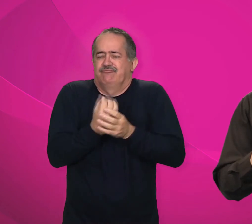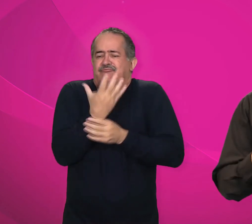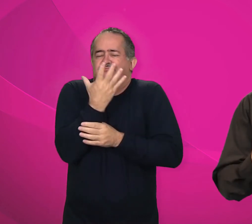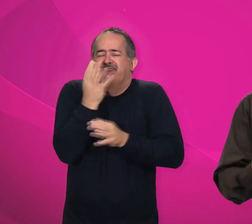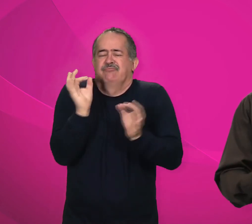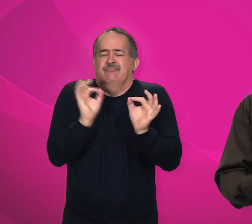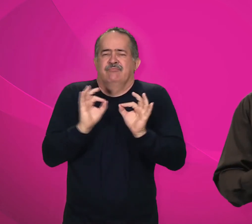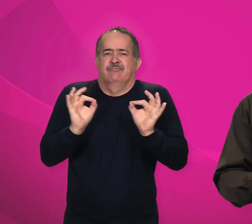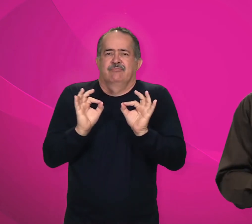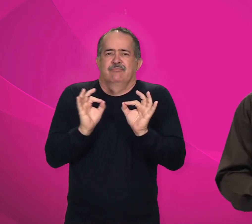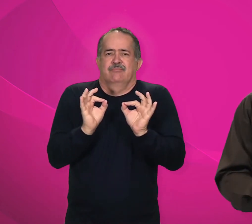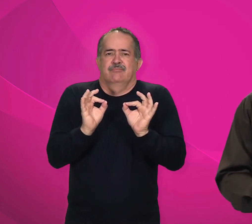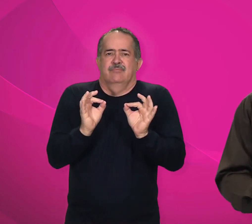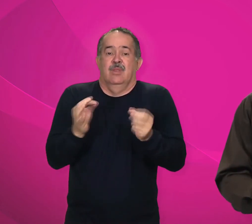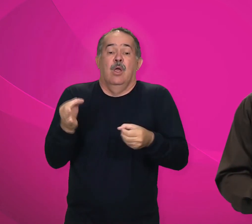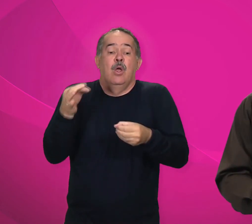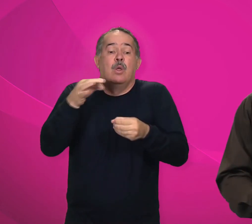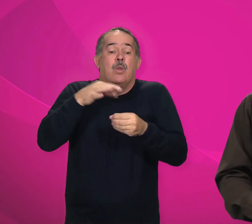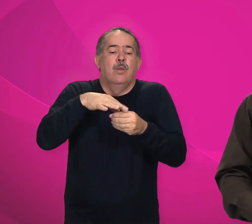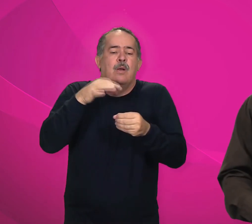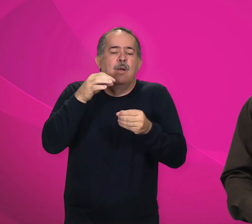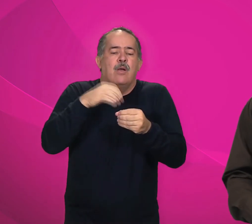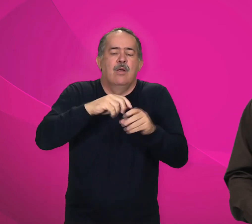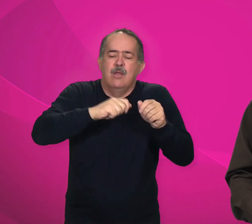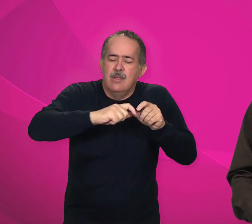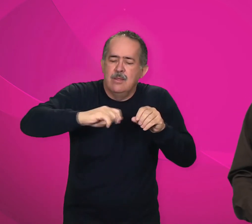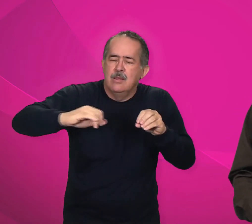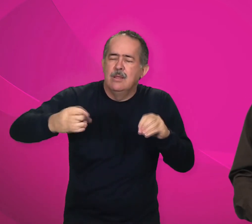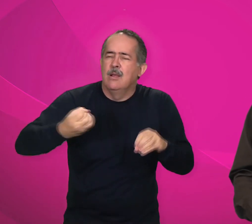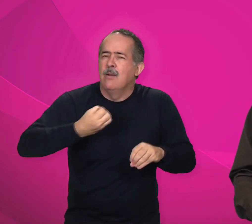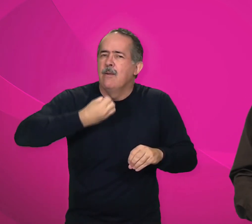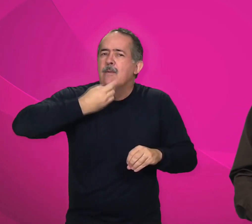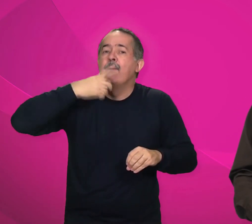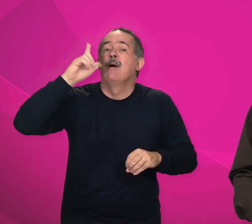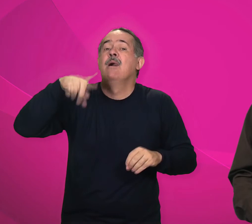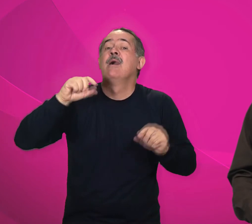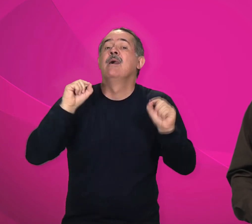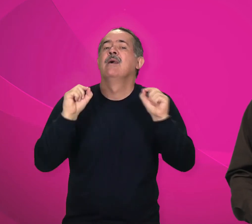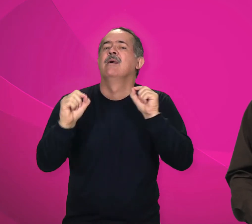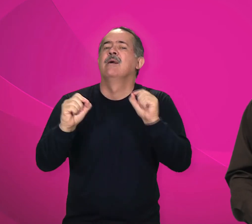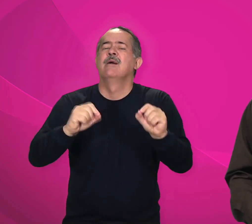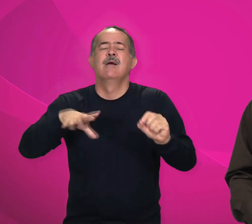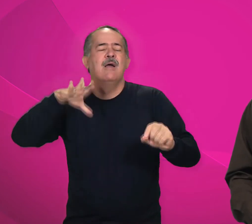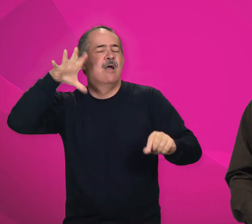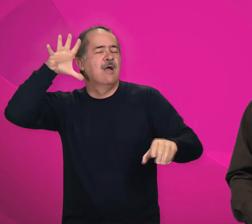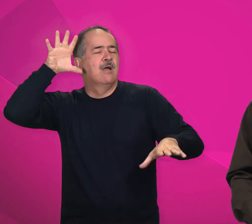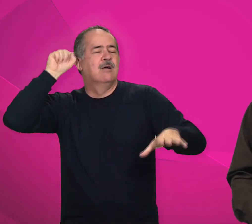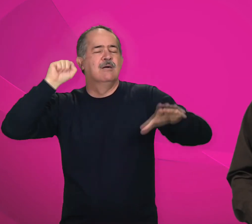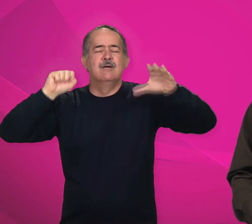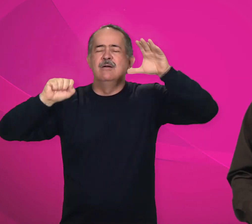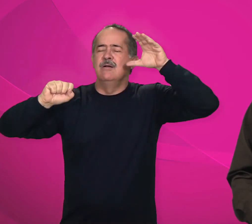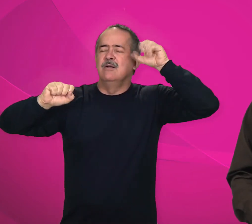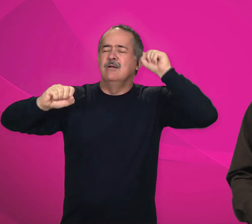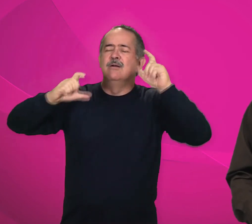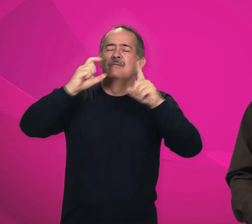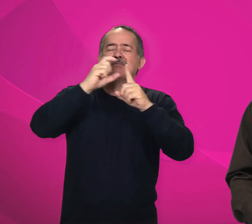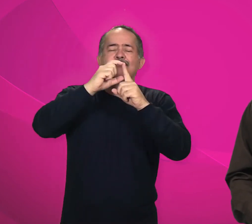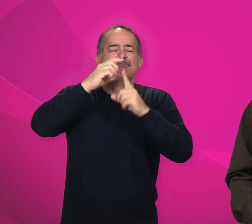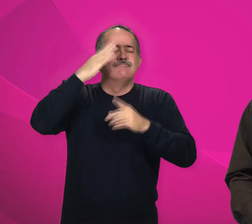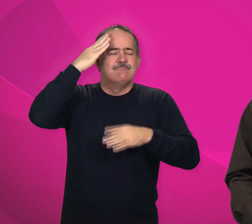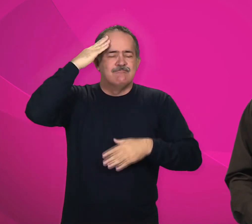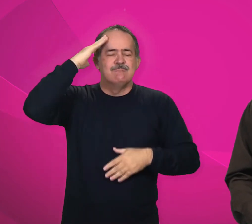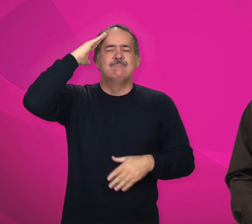palavra e ele não dá fruto. A semente que caiu em terra boa é aquele que ouve a